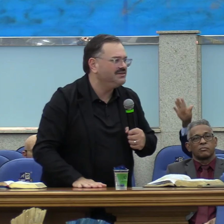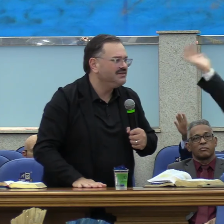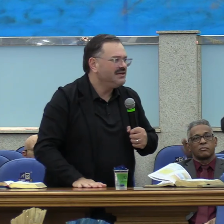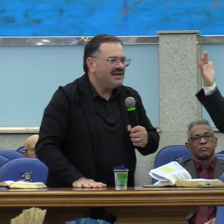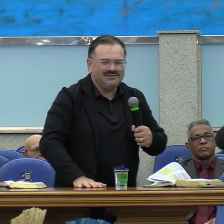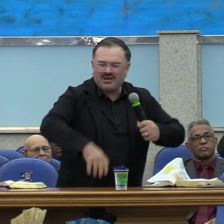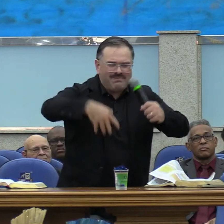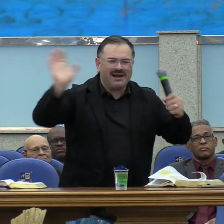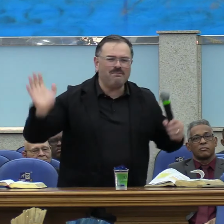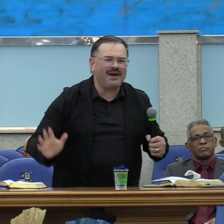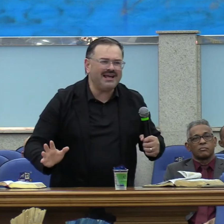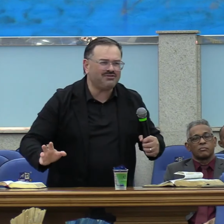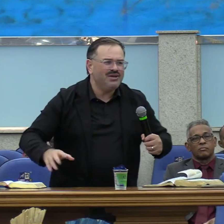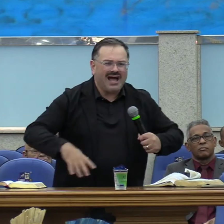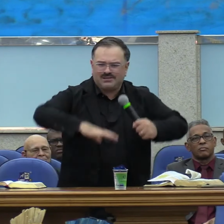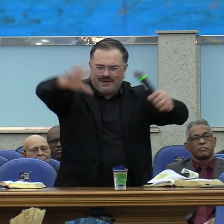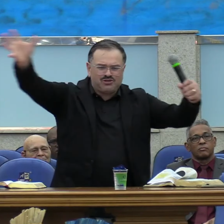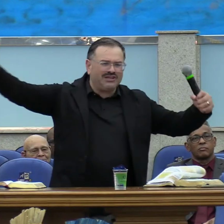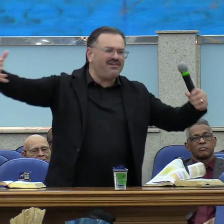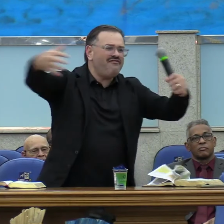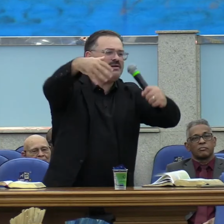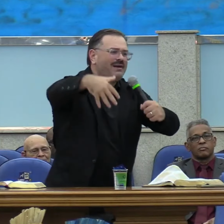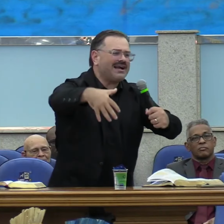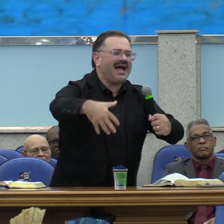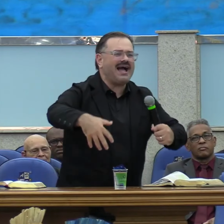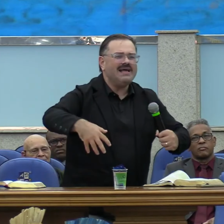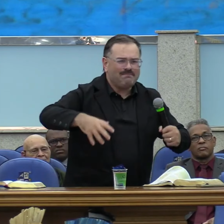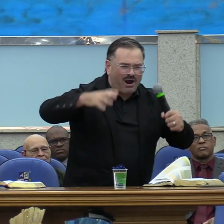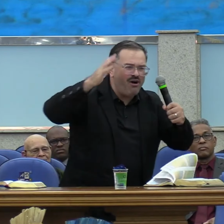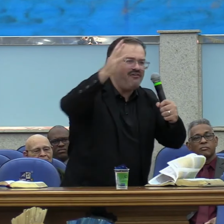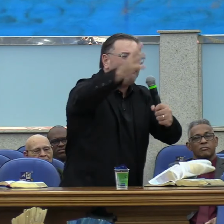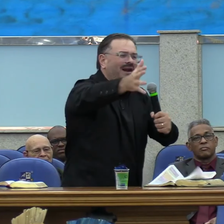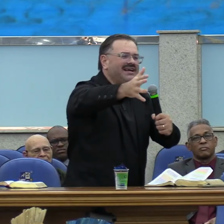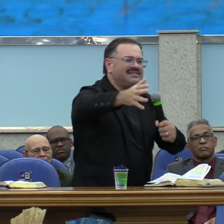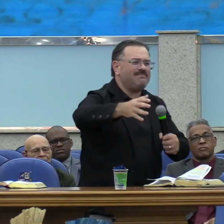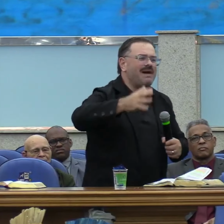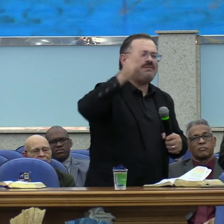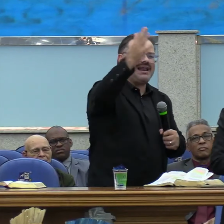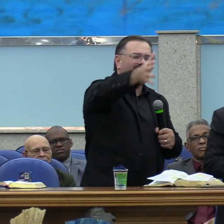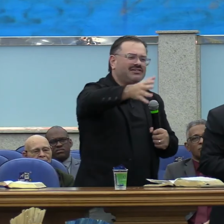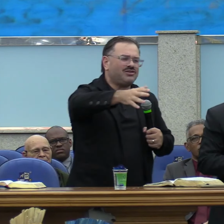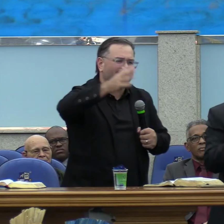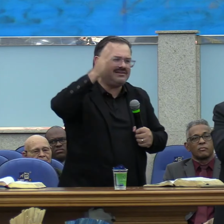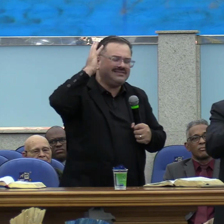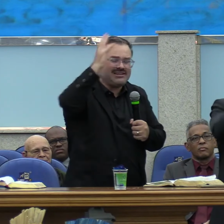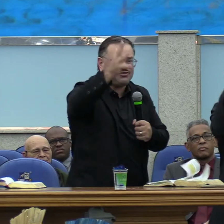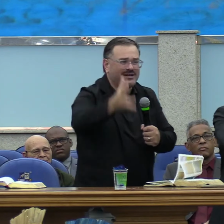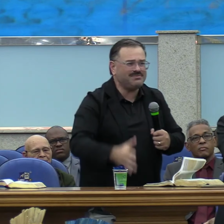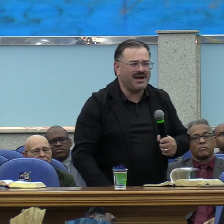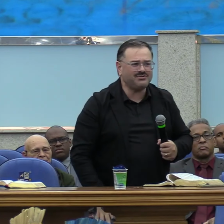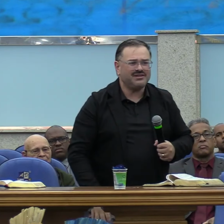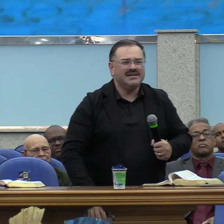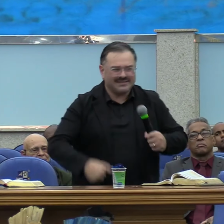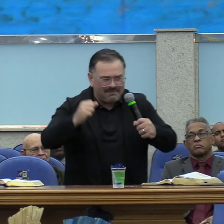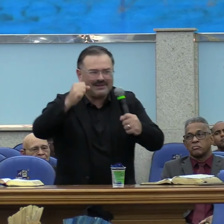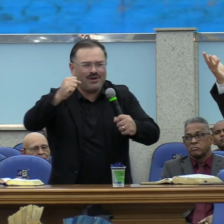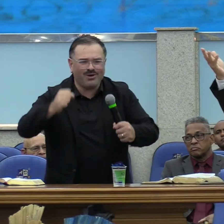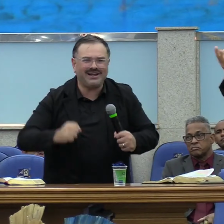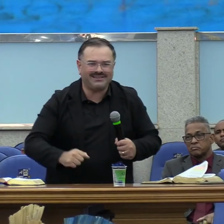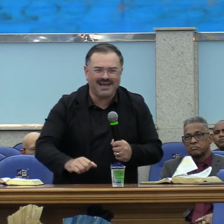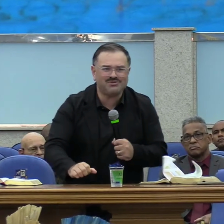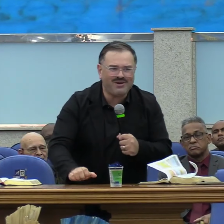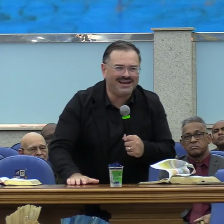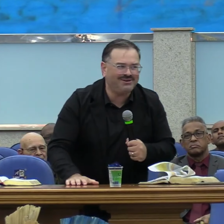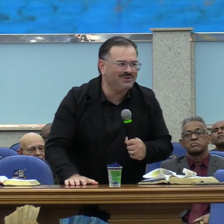Evangelho. No Ribeirão Preto, as pessoas vão vir para cá para receber a palavra das tuas mãos. Dá para dar um